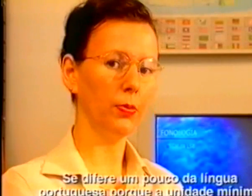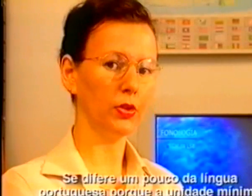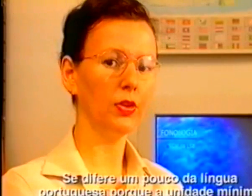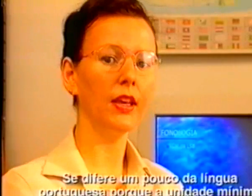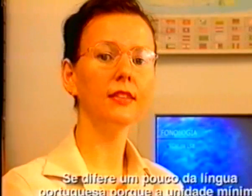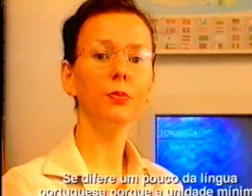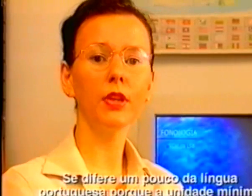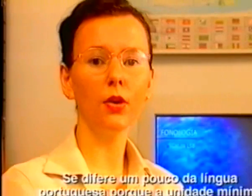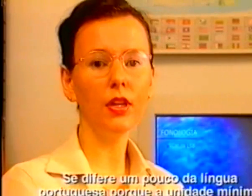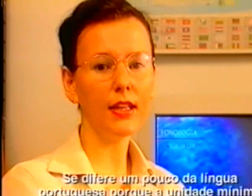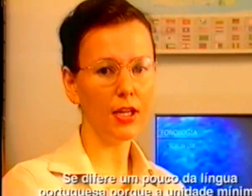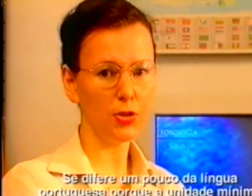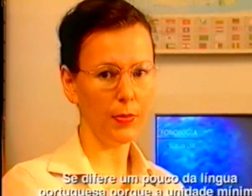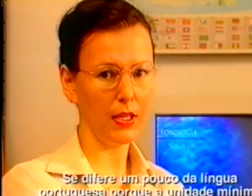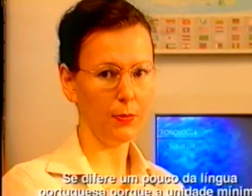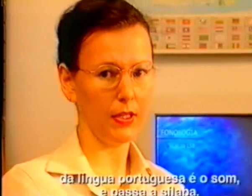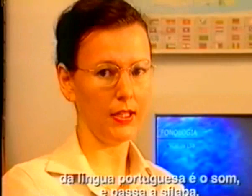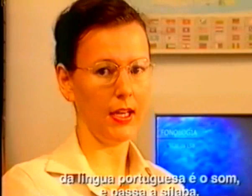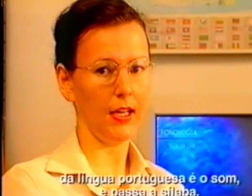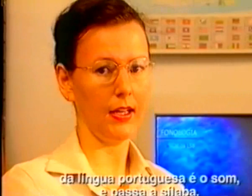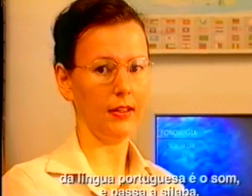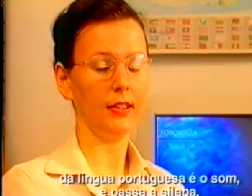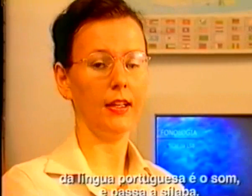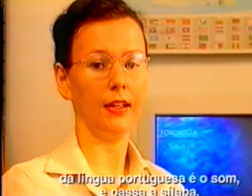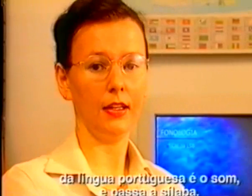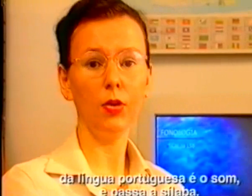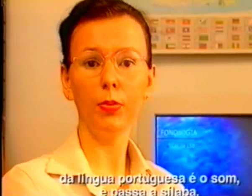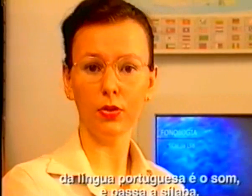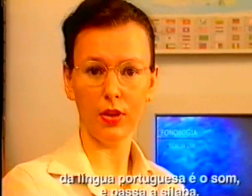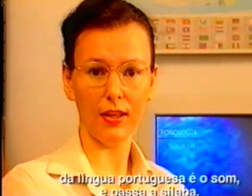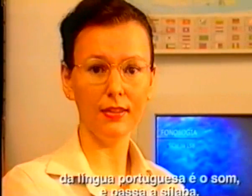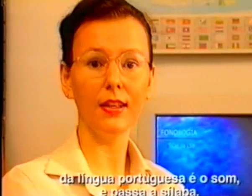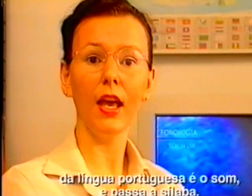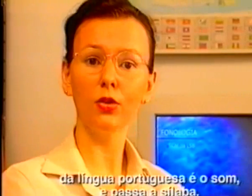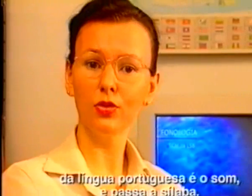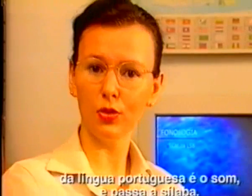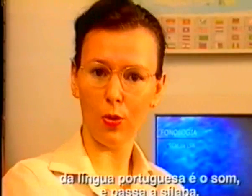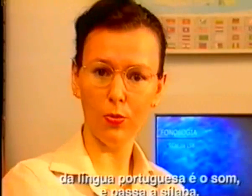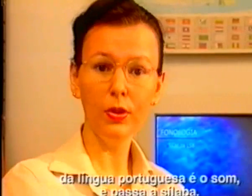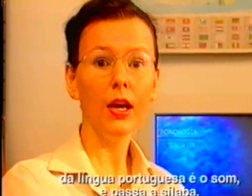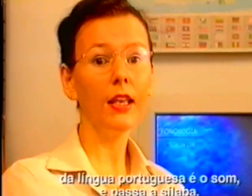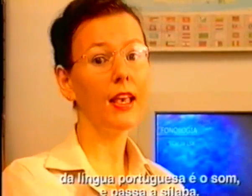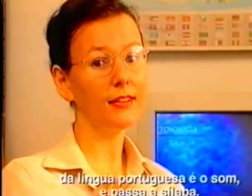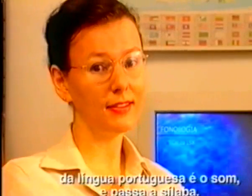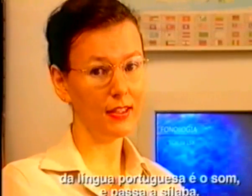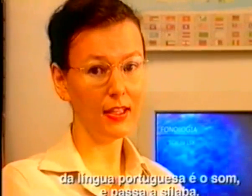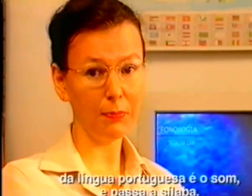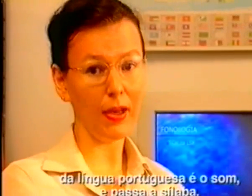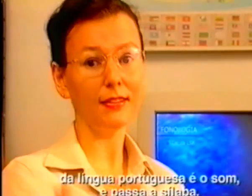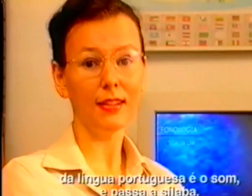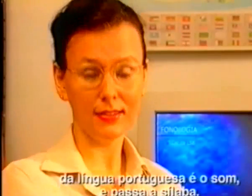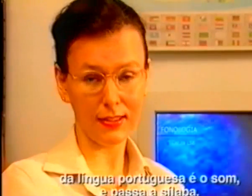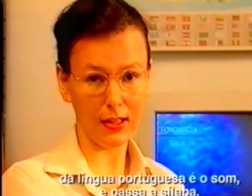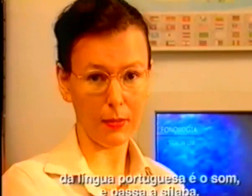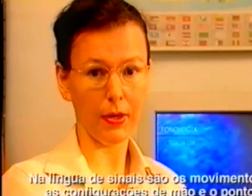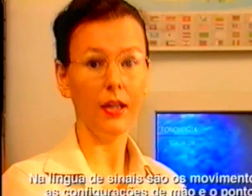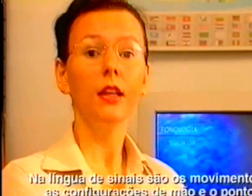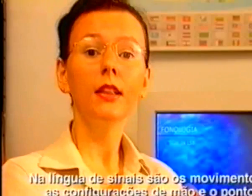língua portuguesa, porque a unidade mínima da língua portuguesa é o som e passa a sílaba.